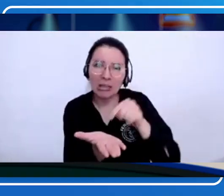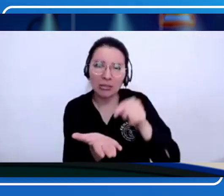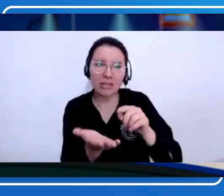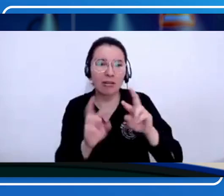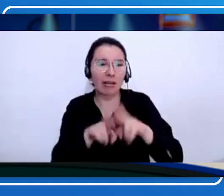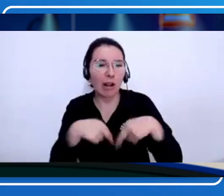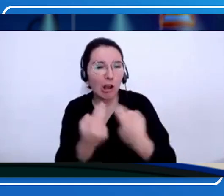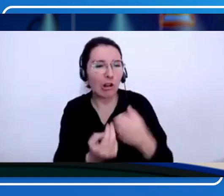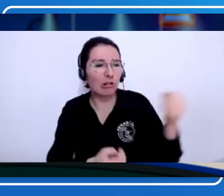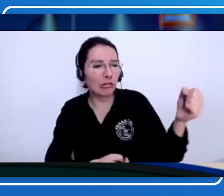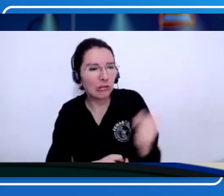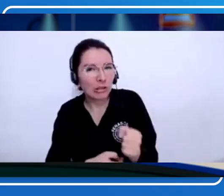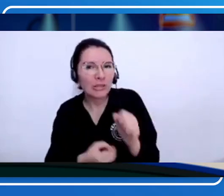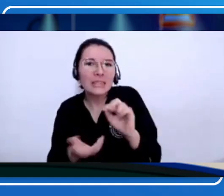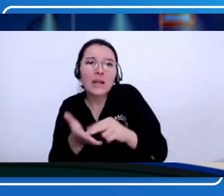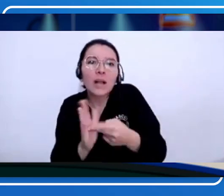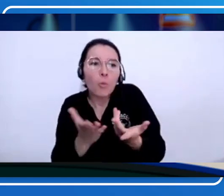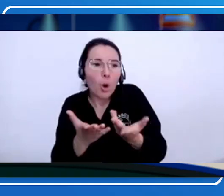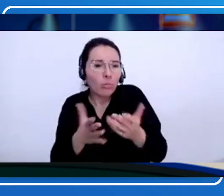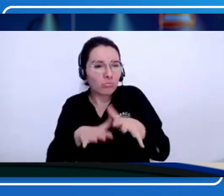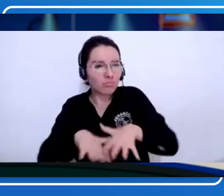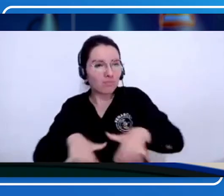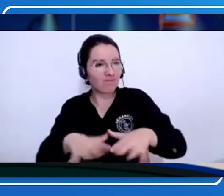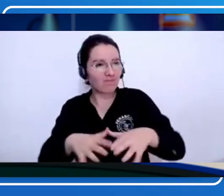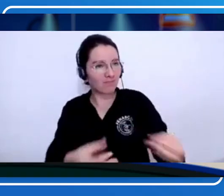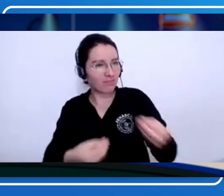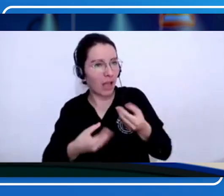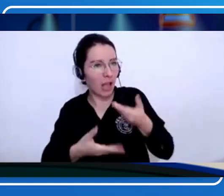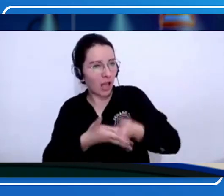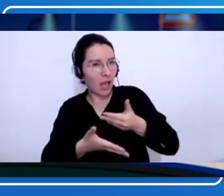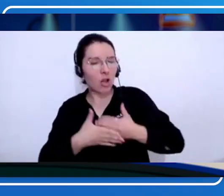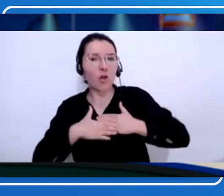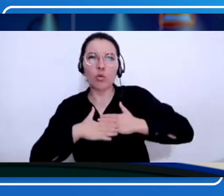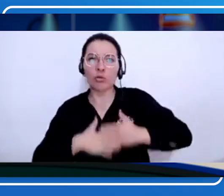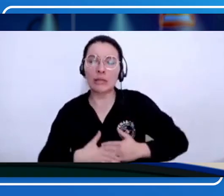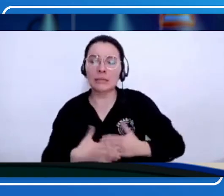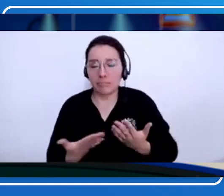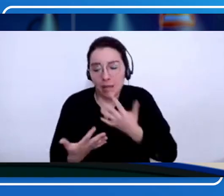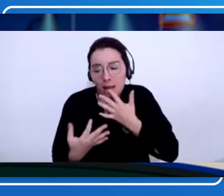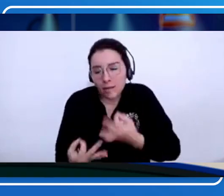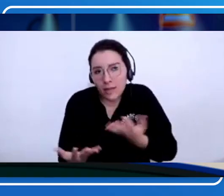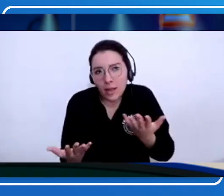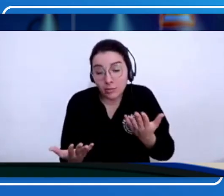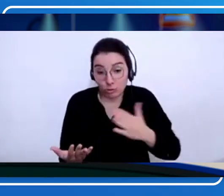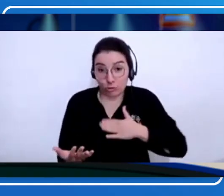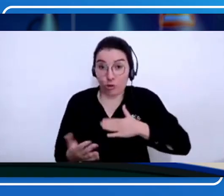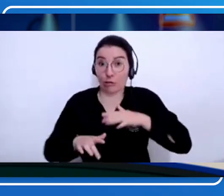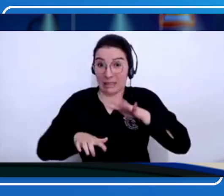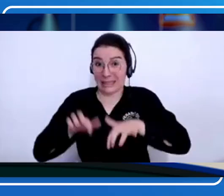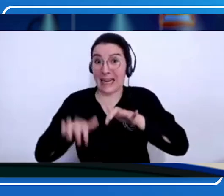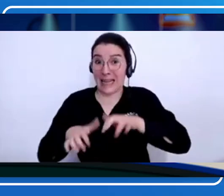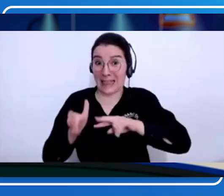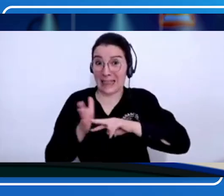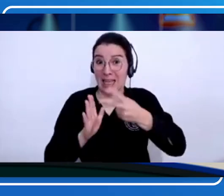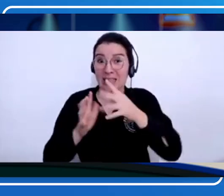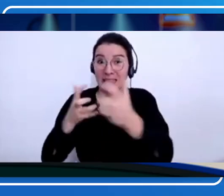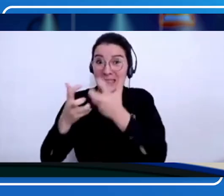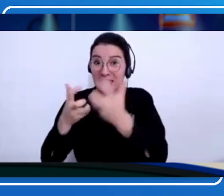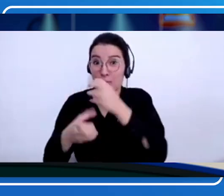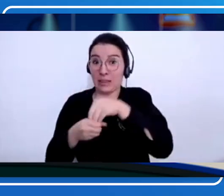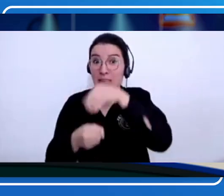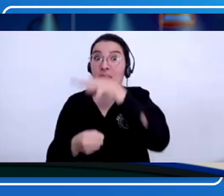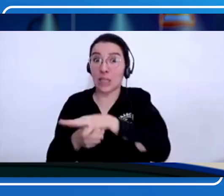condiciones necesarias, yo quiero recordarles que además de ser el secretario técnico del sistema distrital, soy